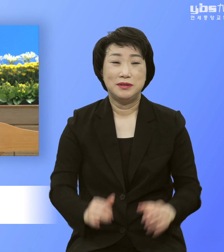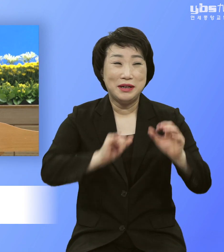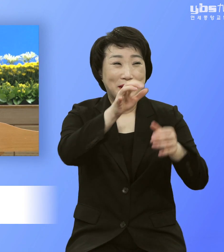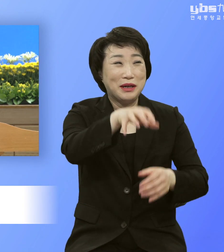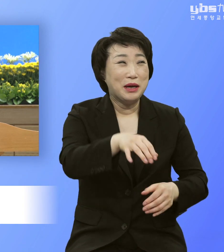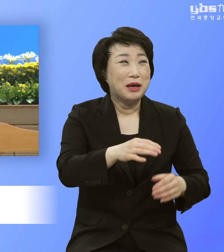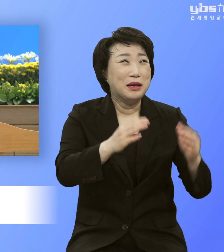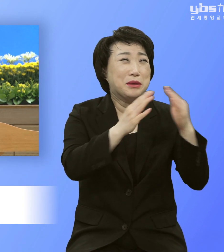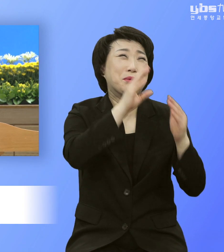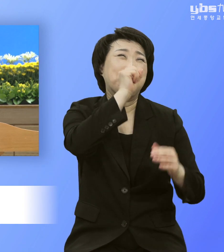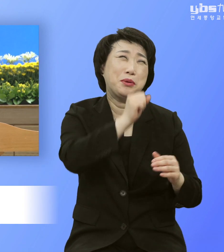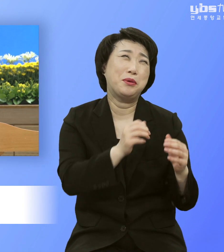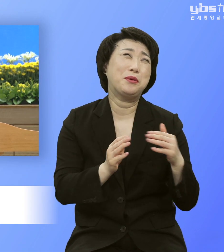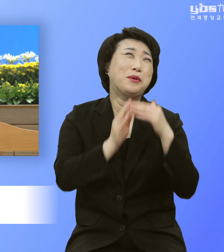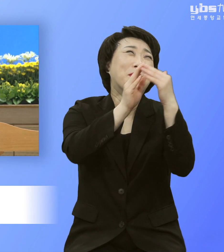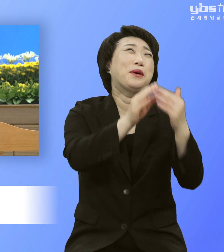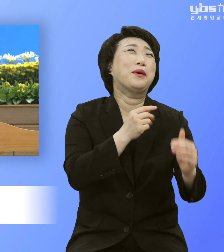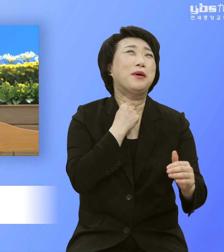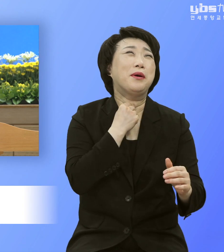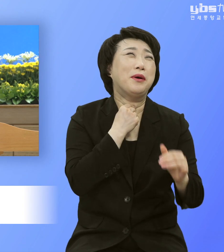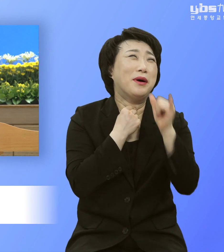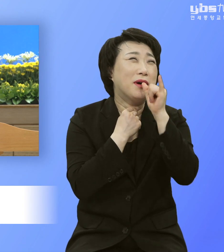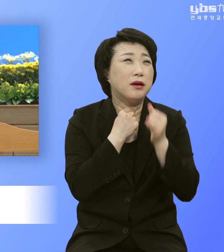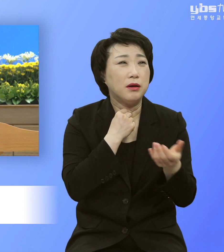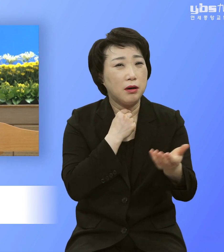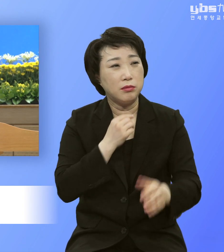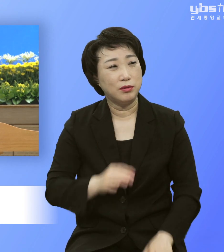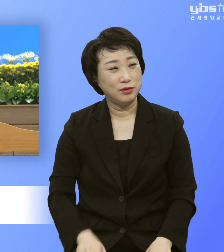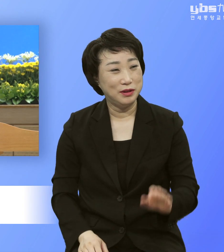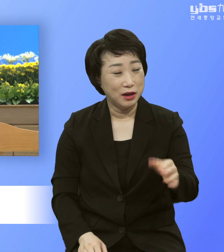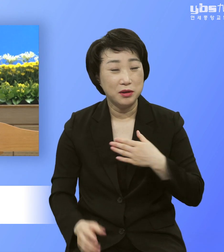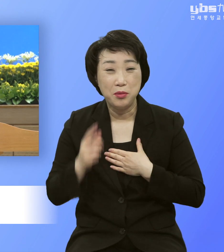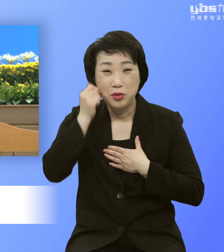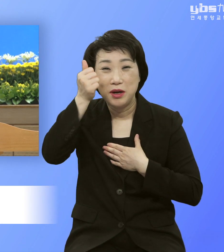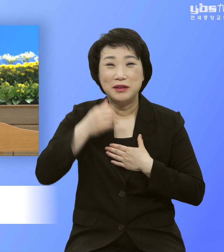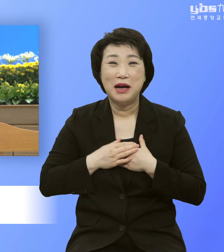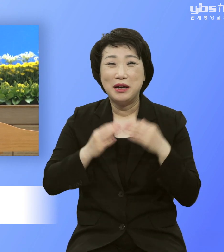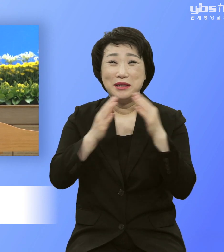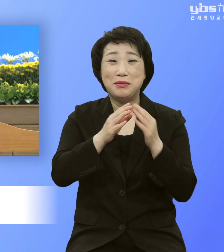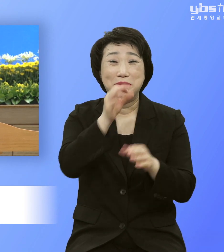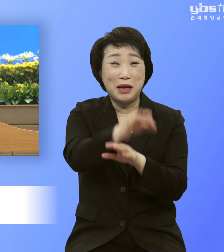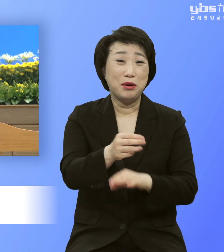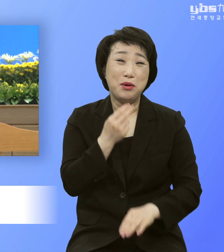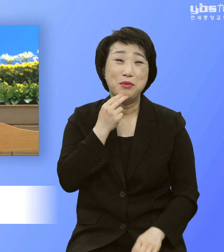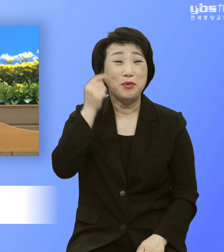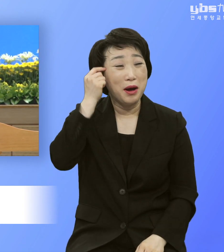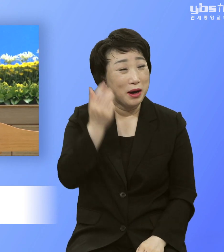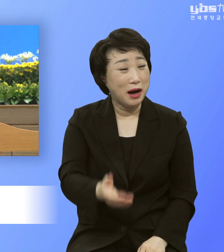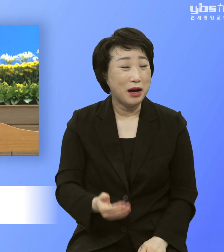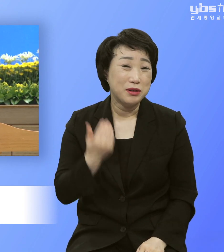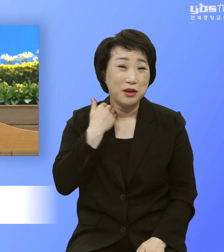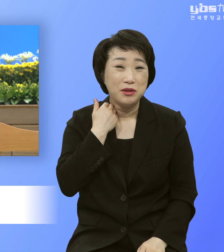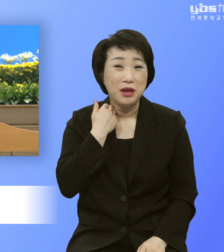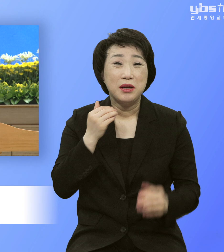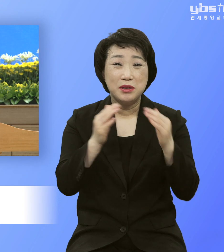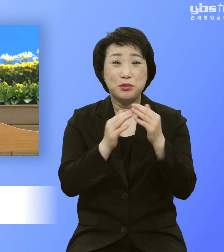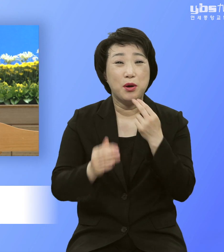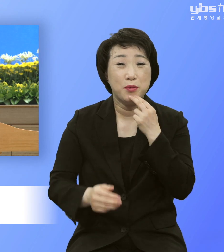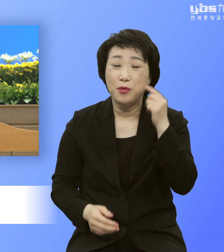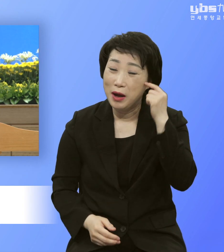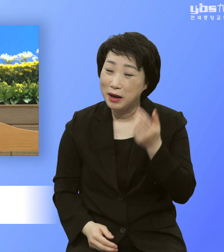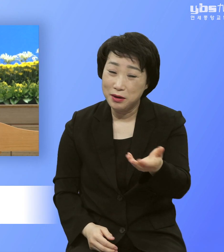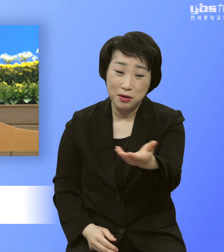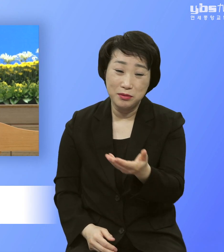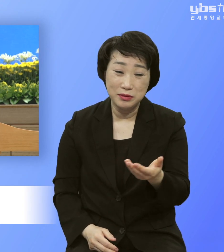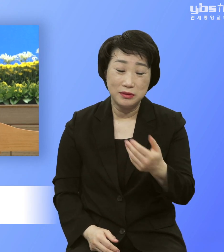세상에 좋은 집 한번 갖는 거. 근데 담임 목사는 좋은 집이 하나도 없을까? 전셋방 하나도 없을까?